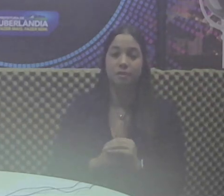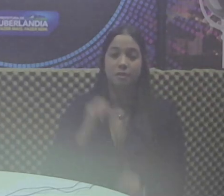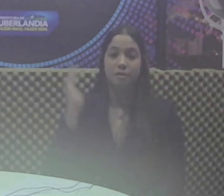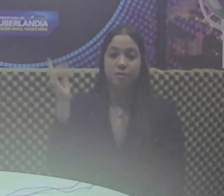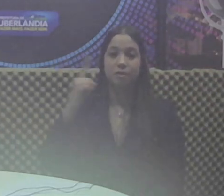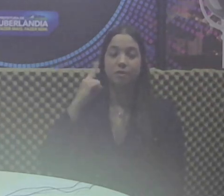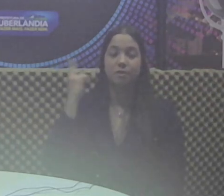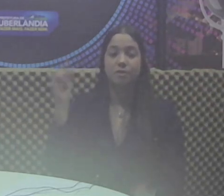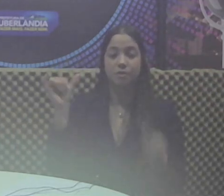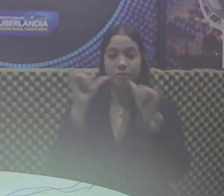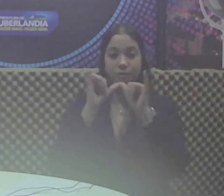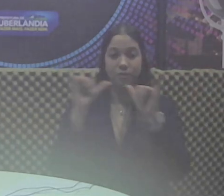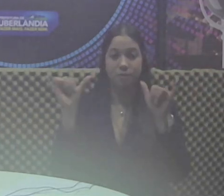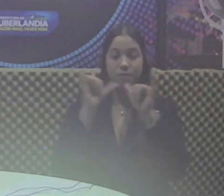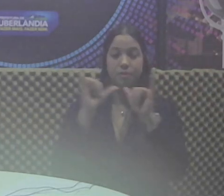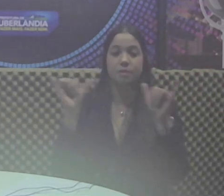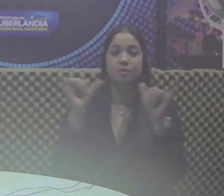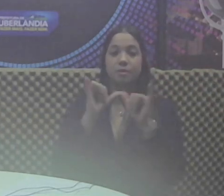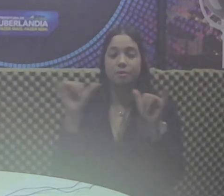Giro de